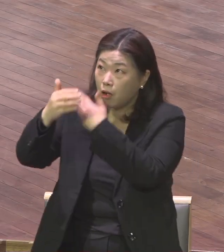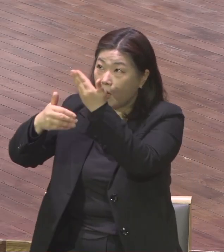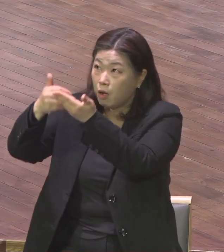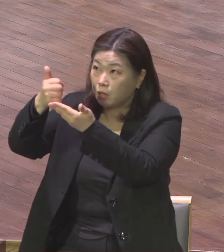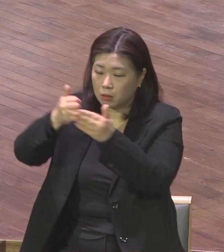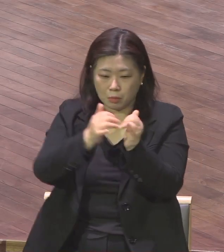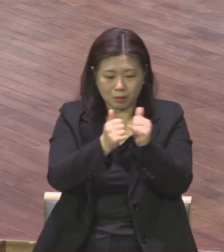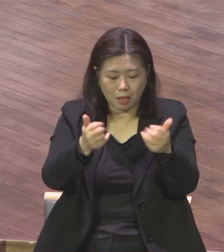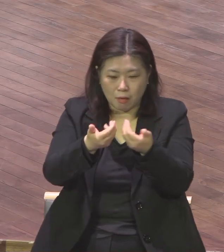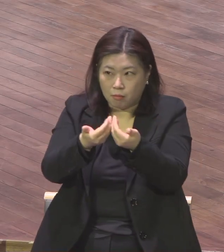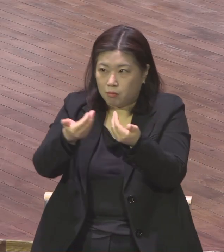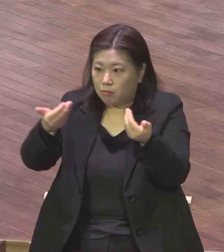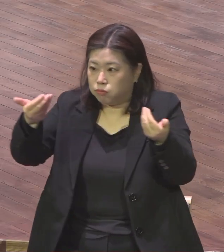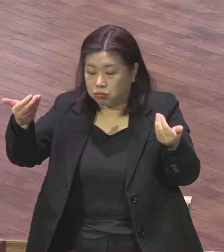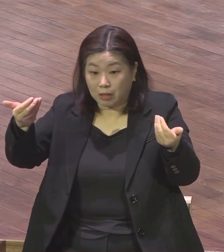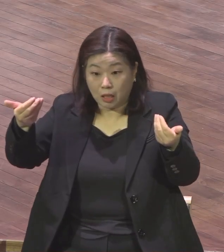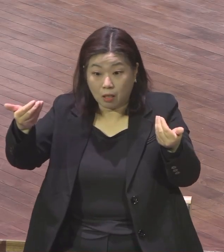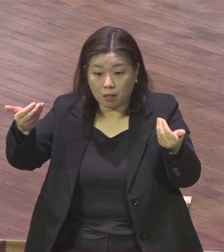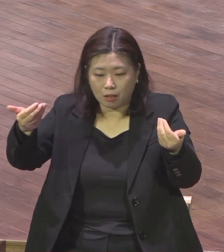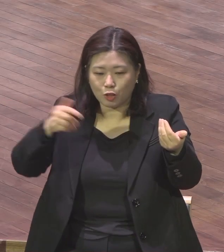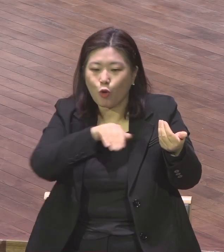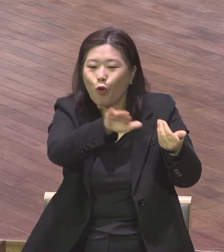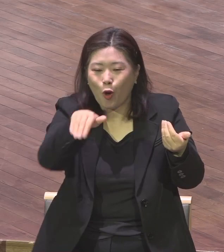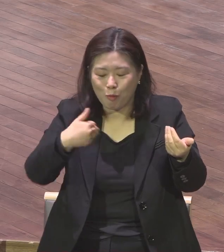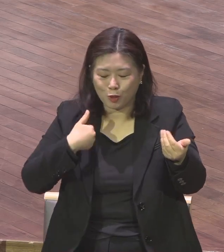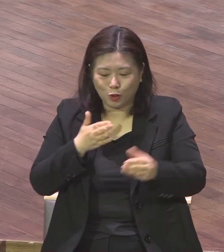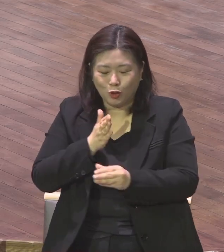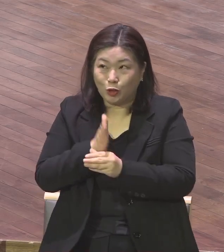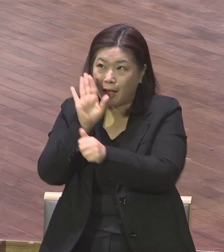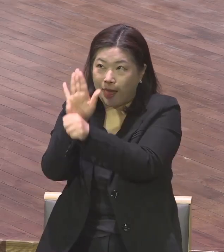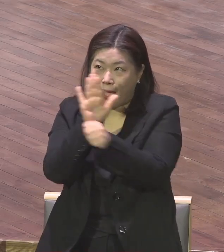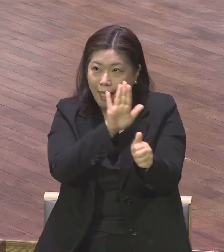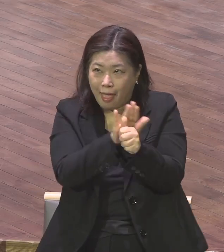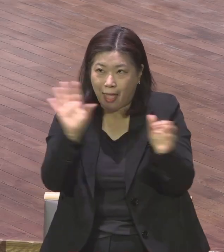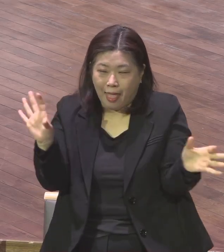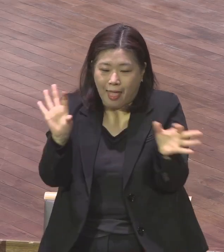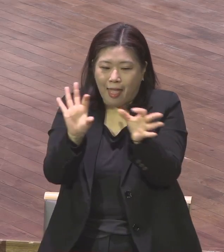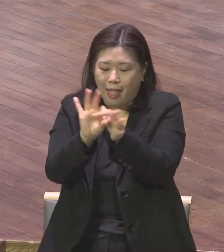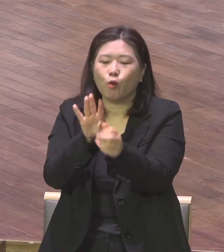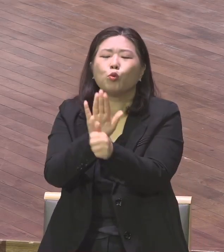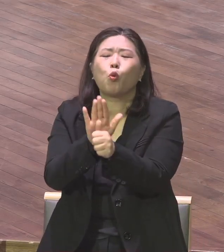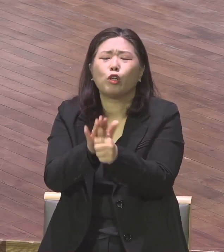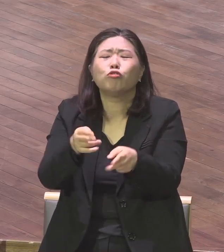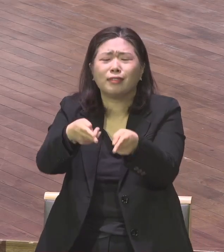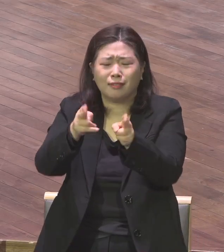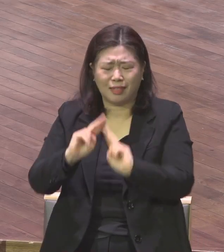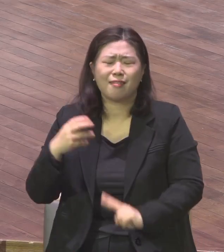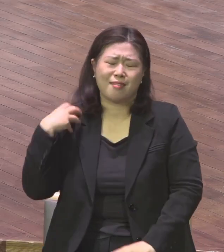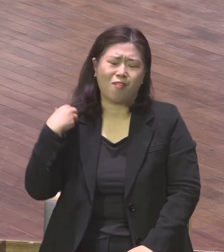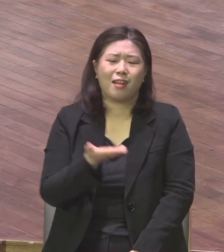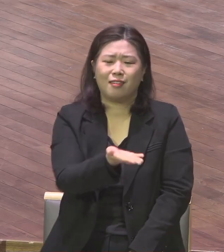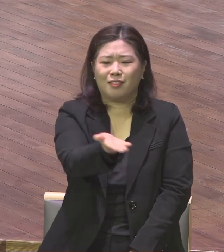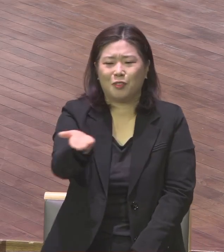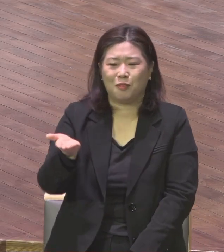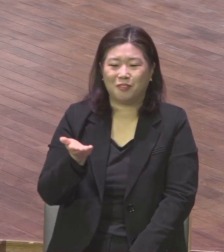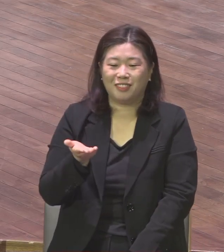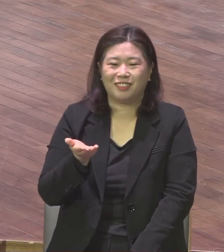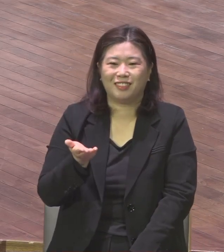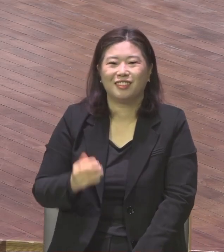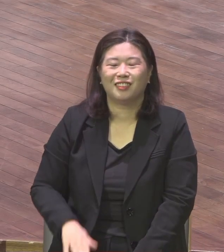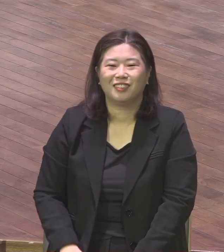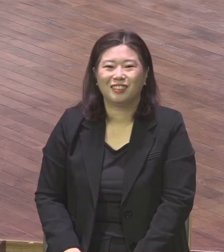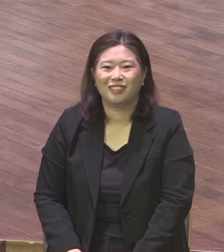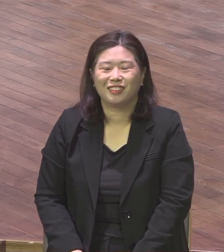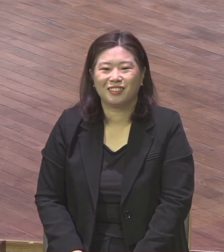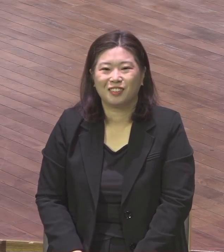회복시키는 역할을 하는 것을 정보사역이라 회복시켜 주는 거예요. 불신자와 하나님과의 만남을